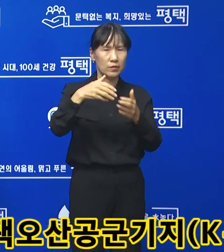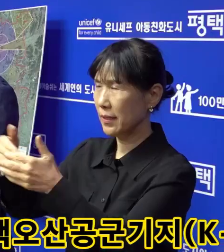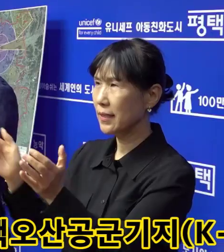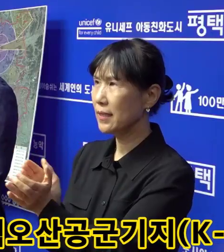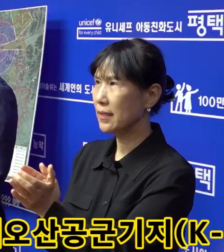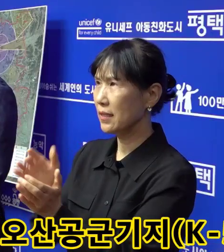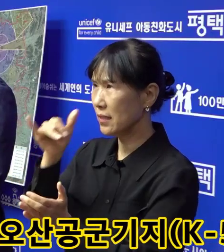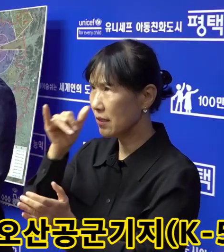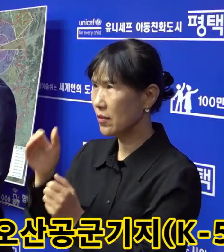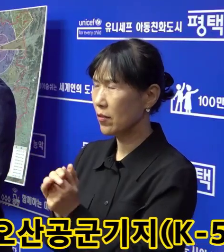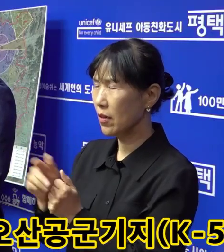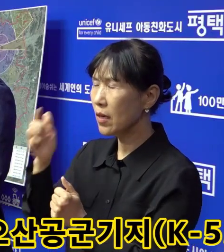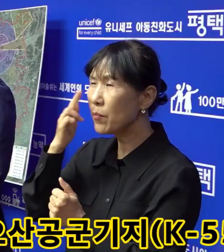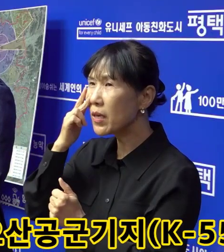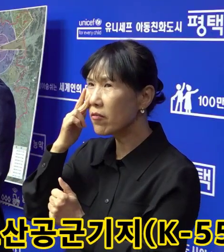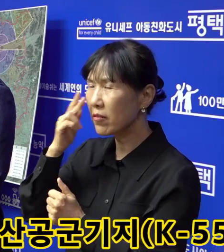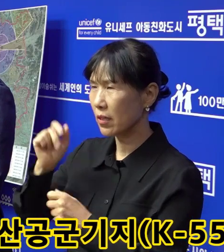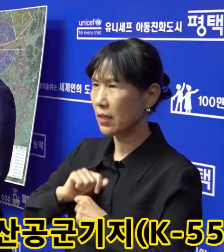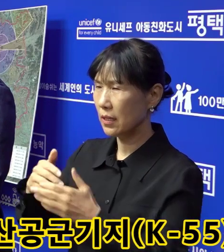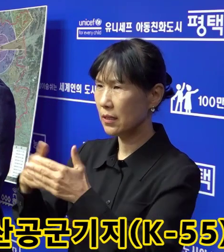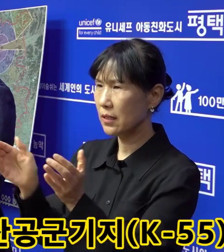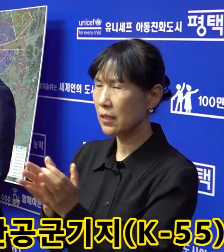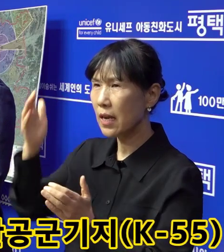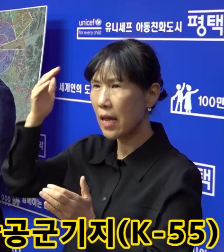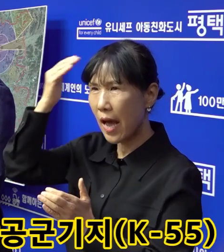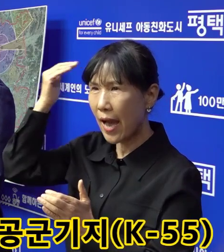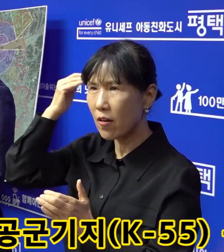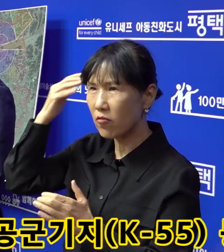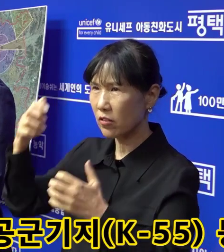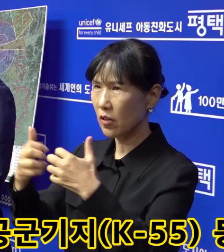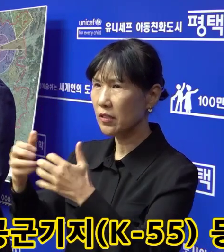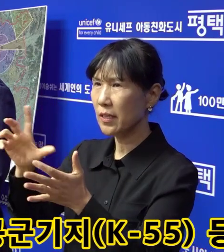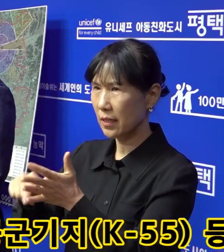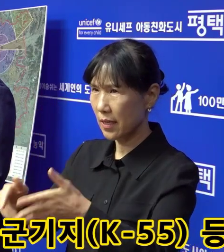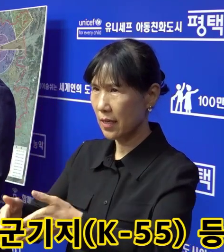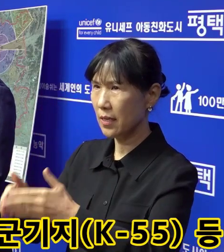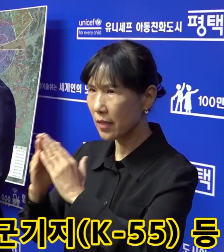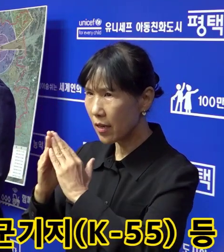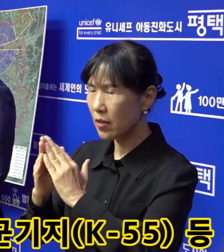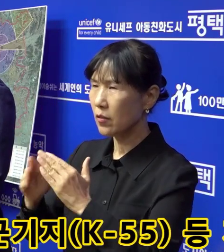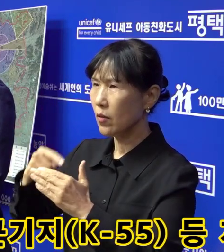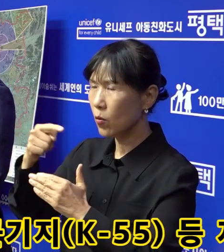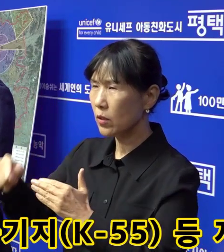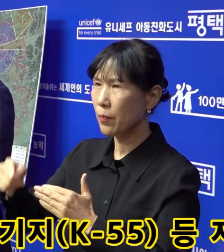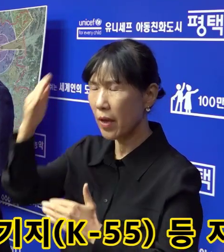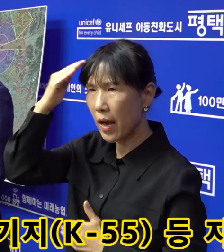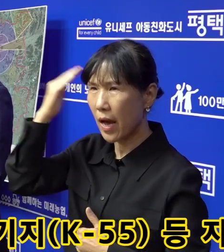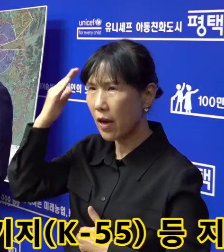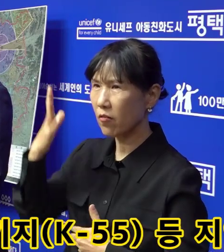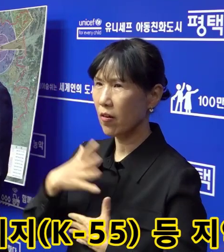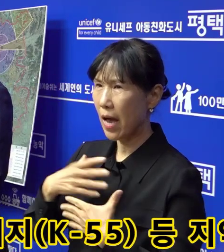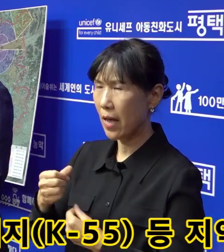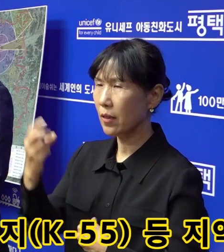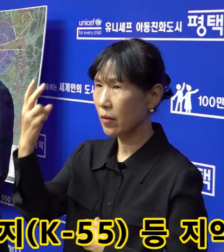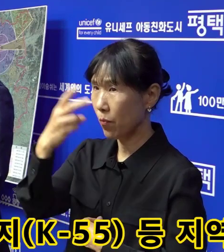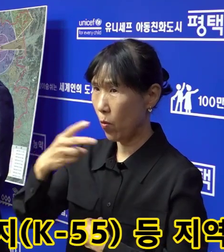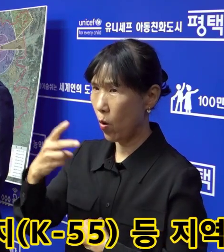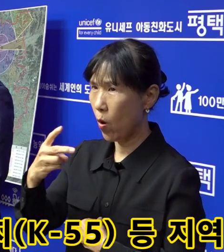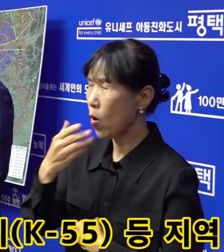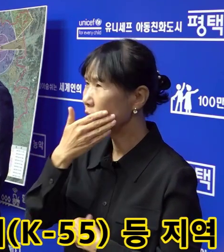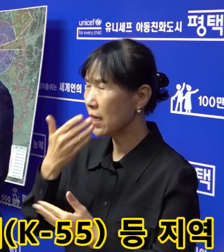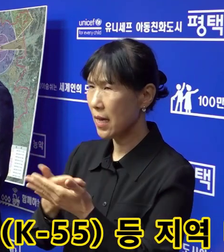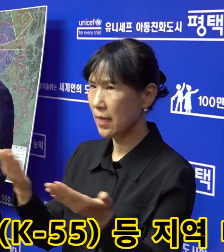이들 미군기지는 한국 전쟁중 건설되어 우리 국방과 안보위 중추적인 역할을